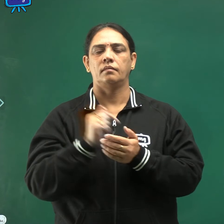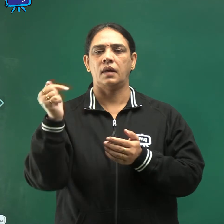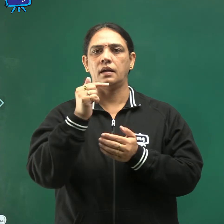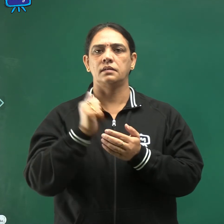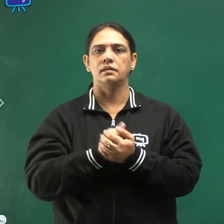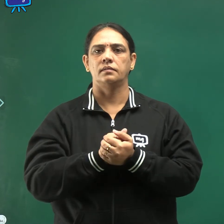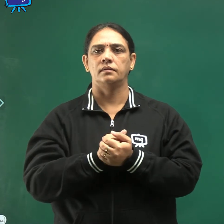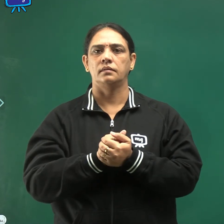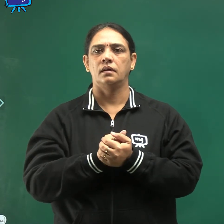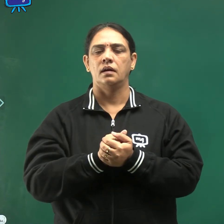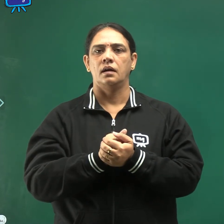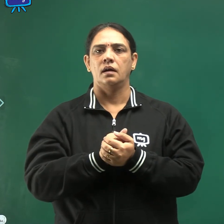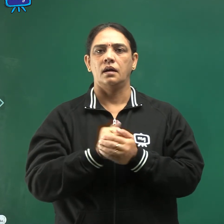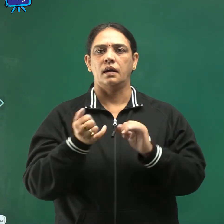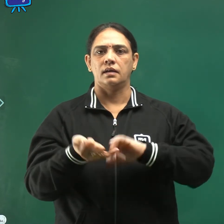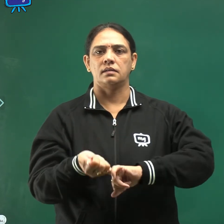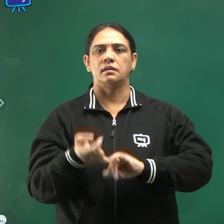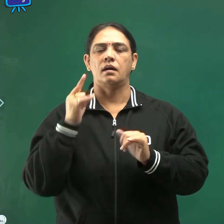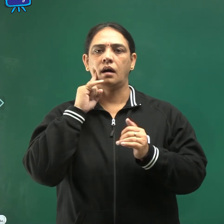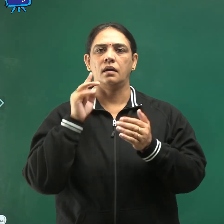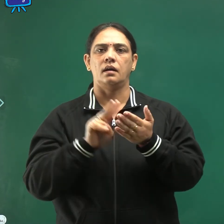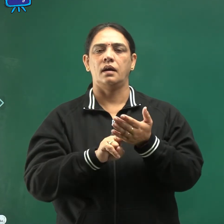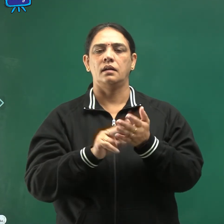माइनस साइन थीटा